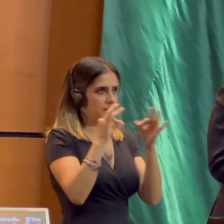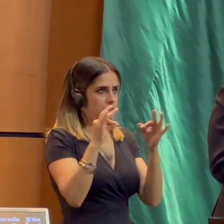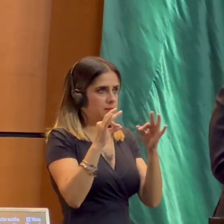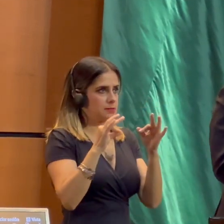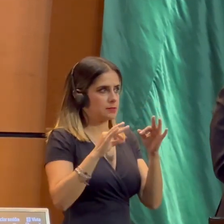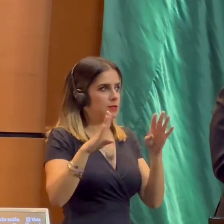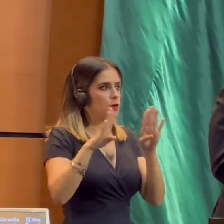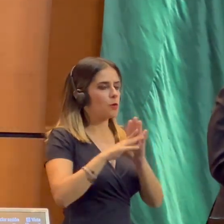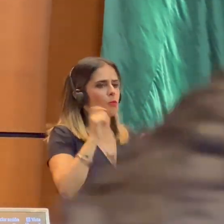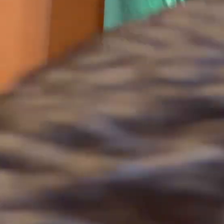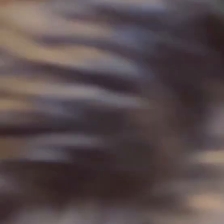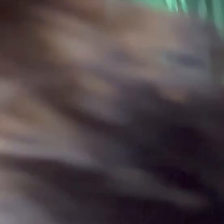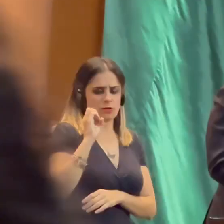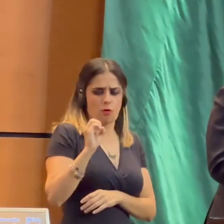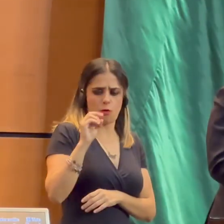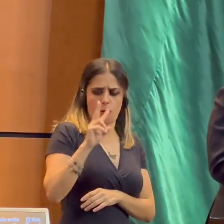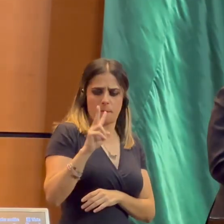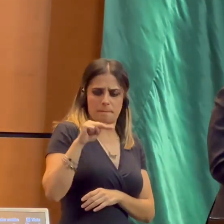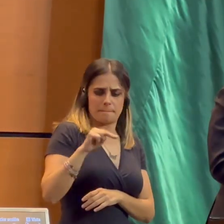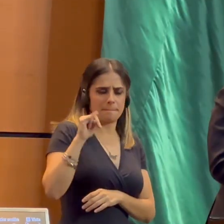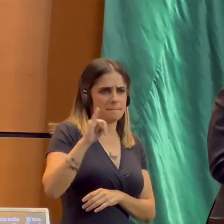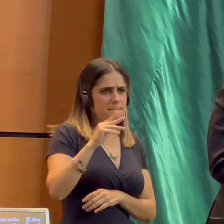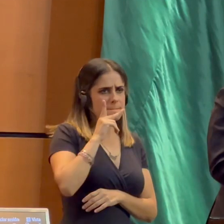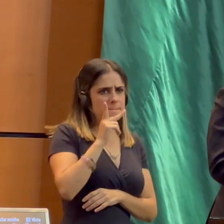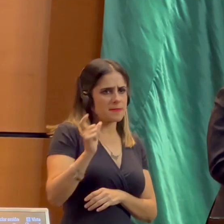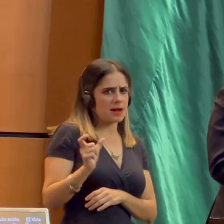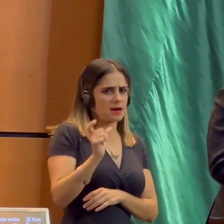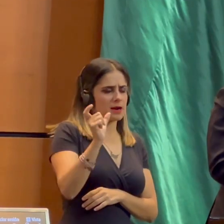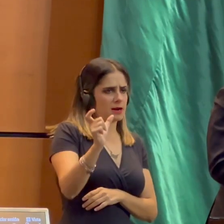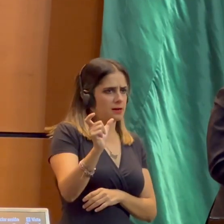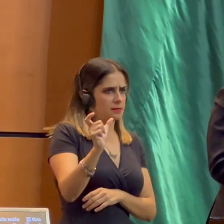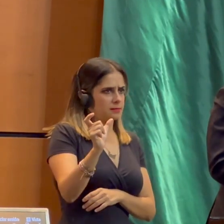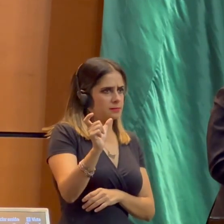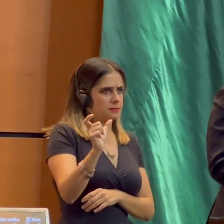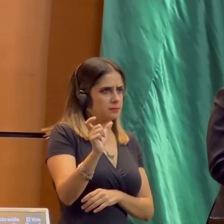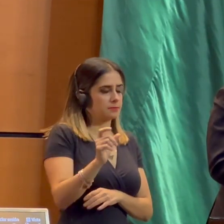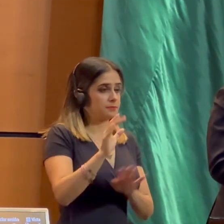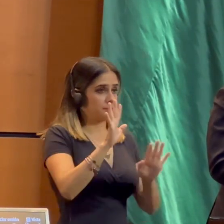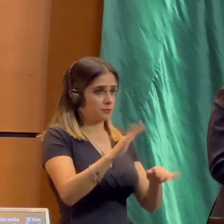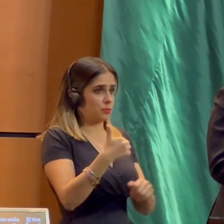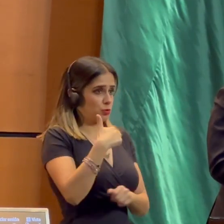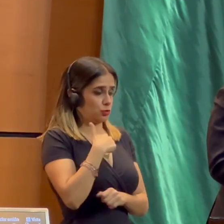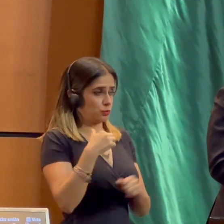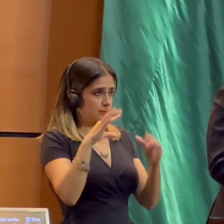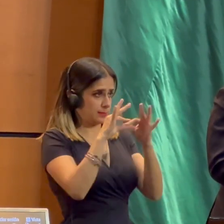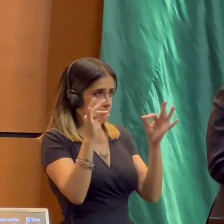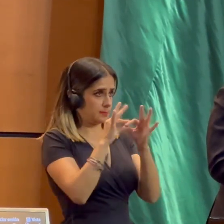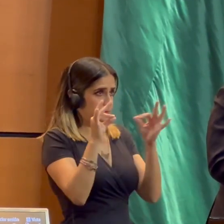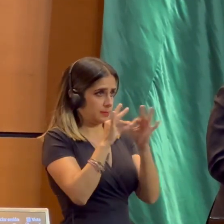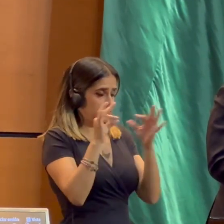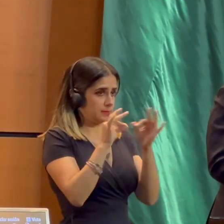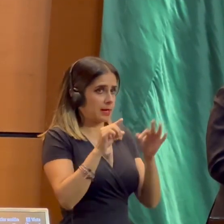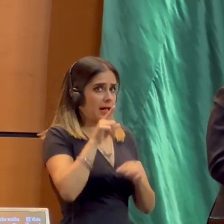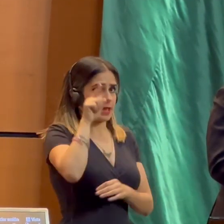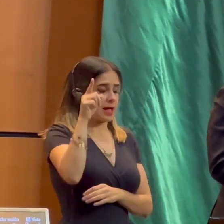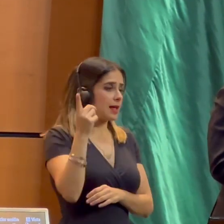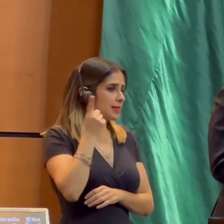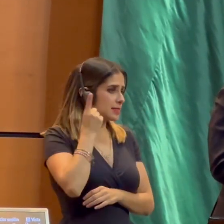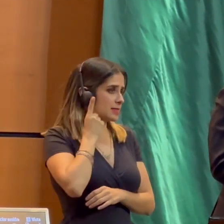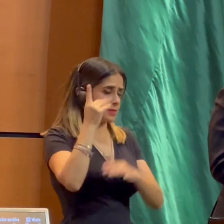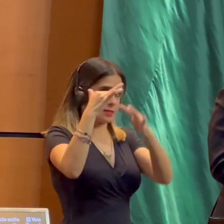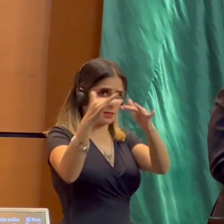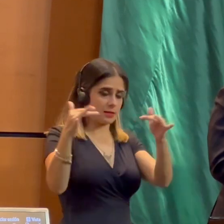私が国会でUAP のことを取り上げてきたのは、もしそれ